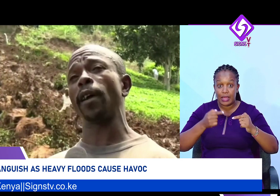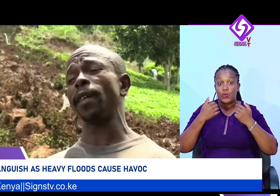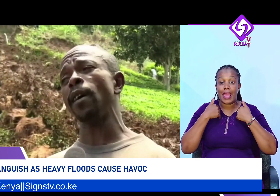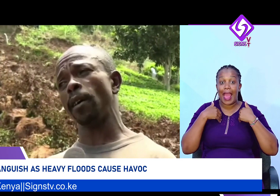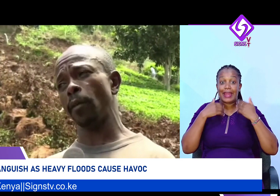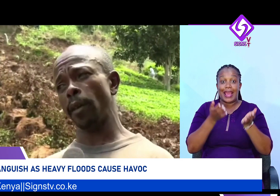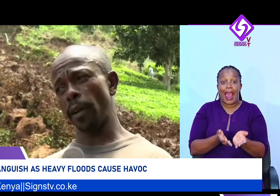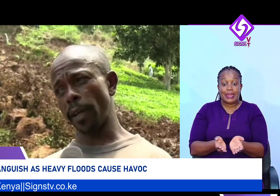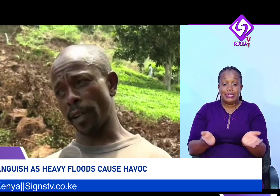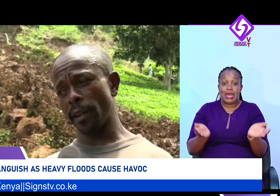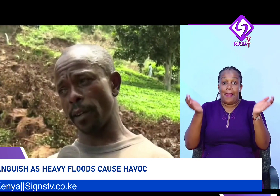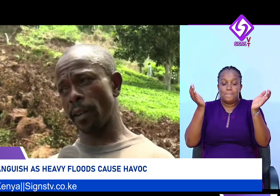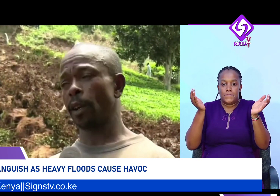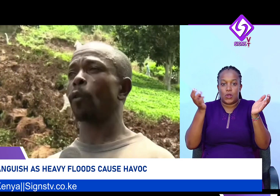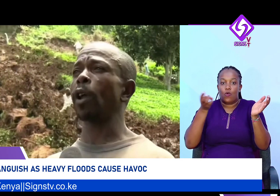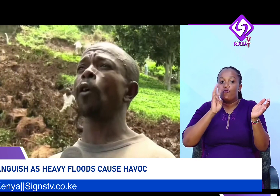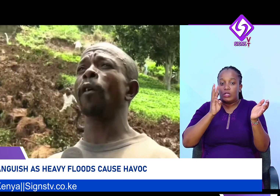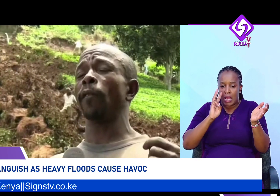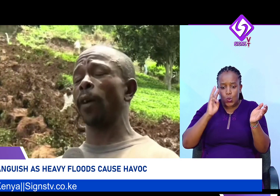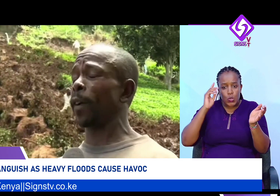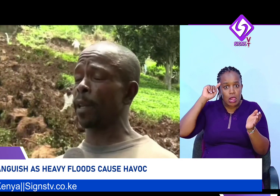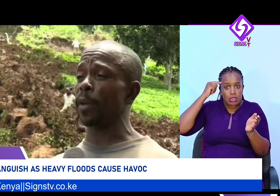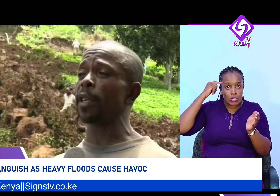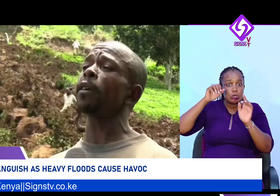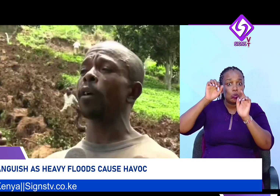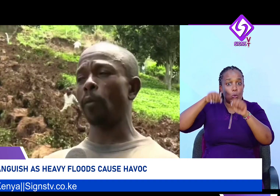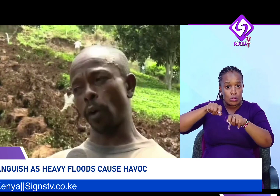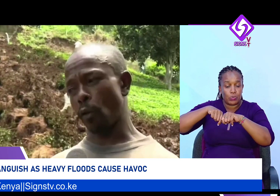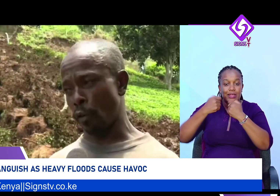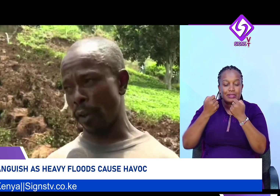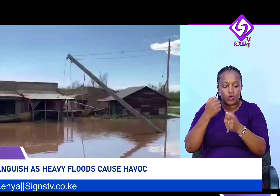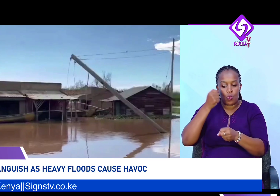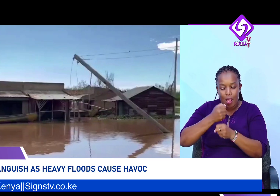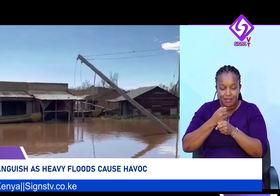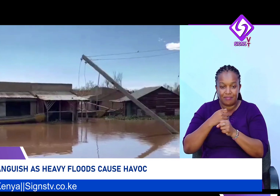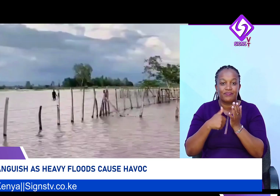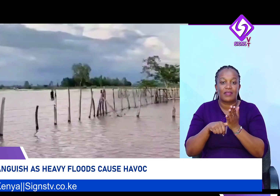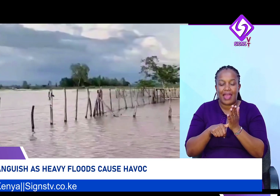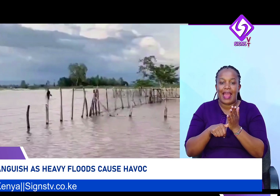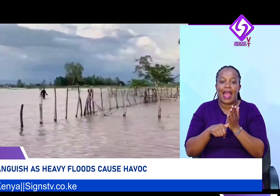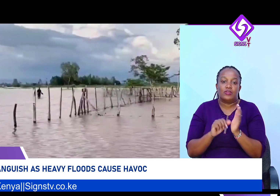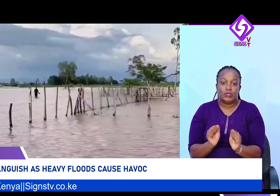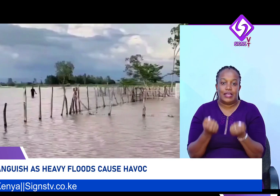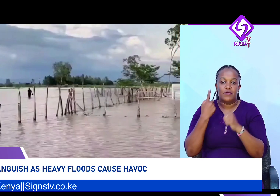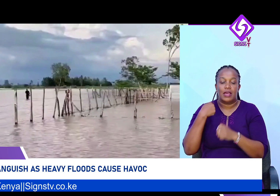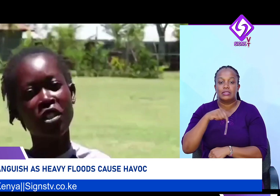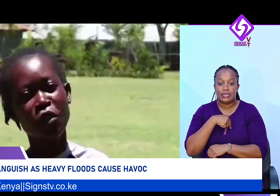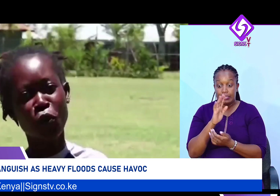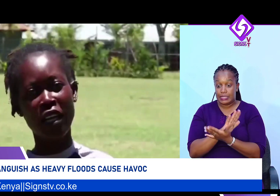inaweza leak. Kwa hivyo wafanye bidii watuokoe. Wengine wamehama, hatuwezi ishi shule